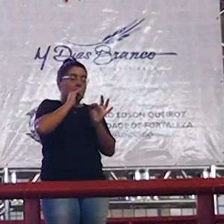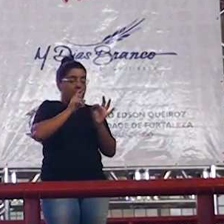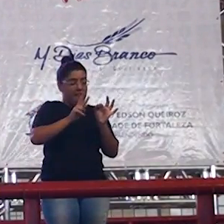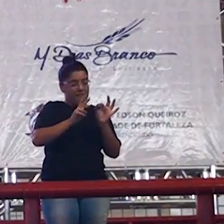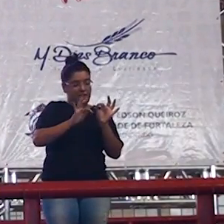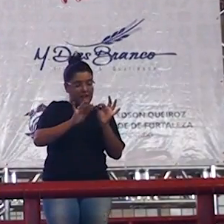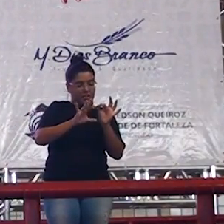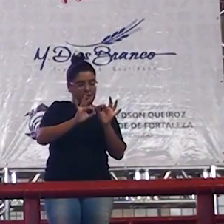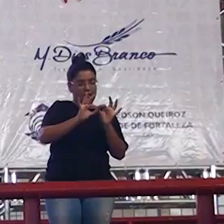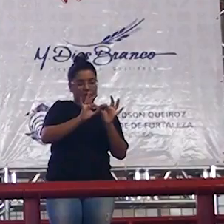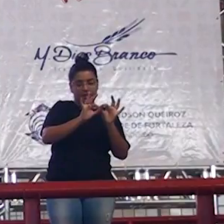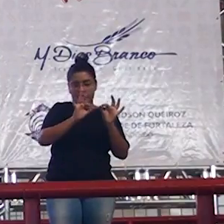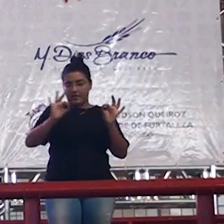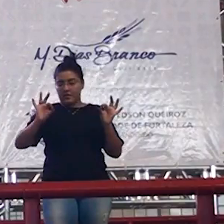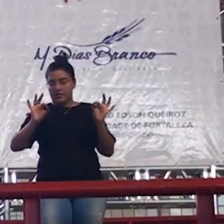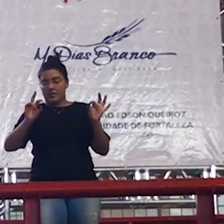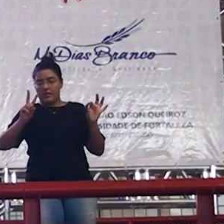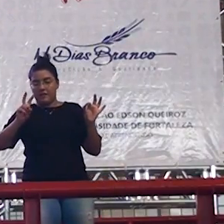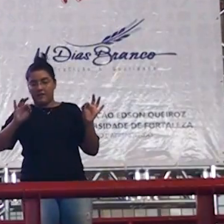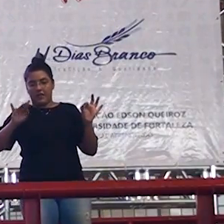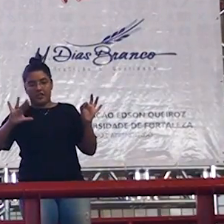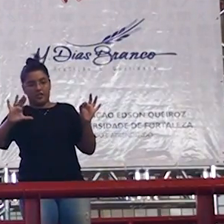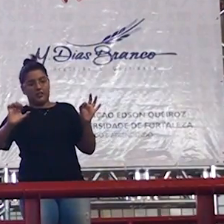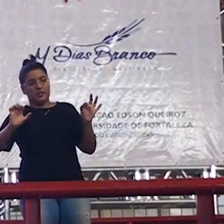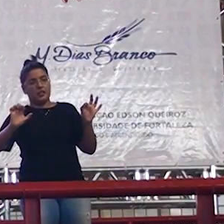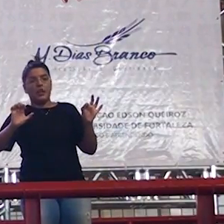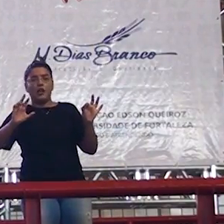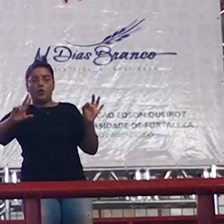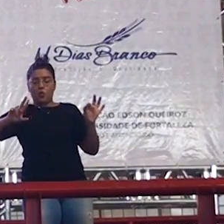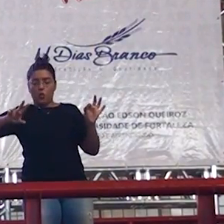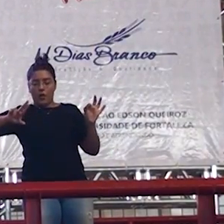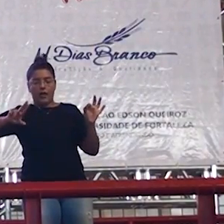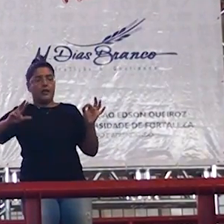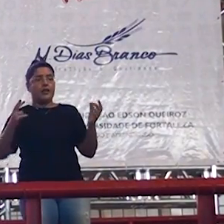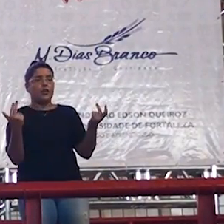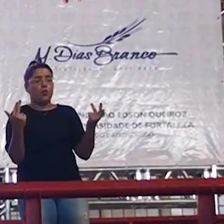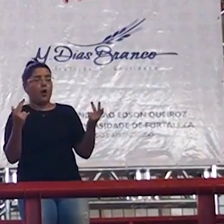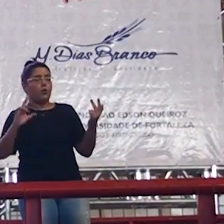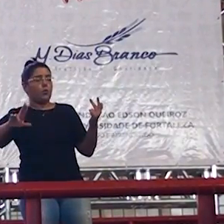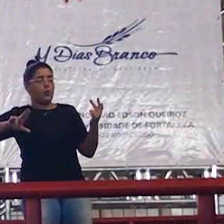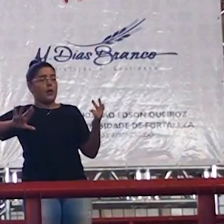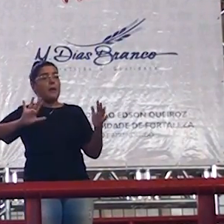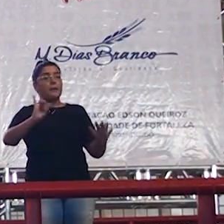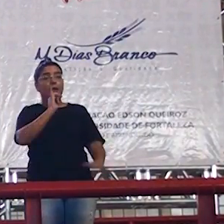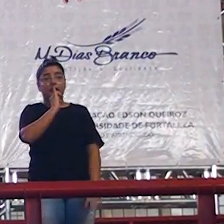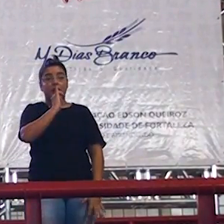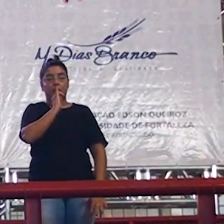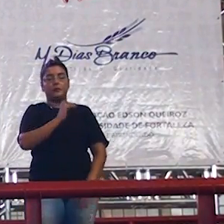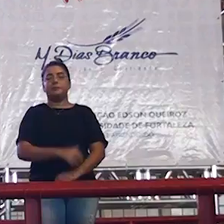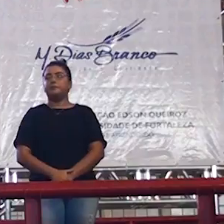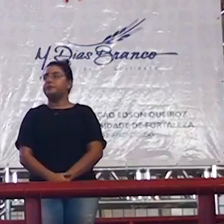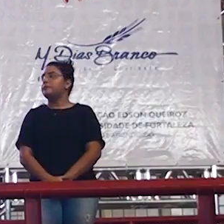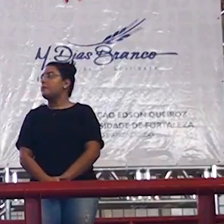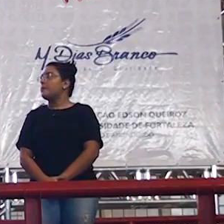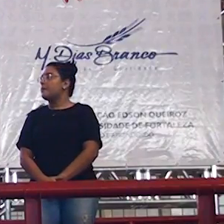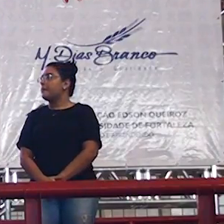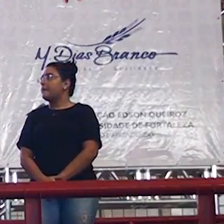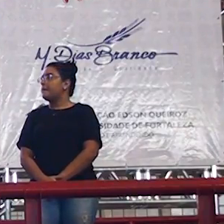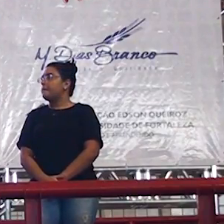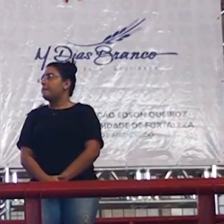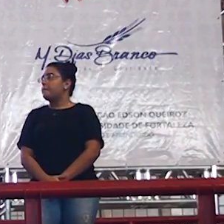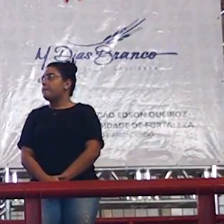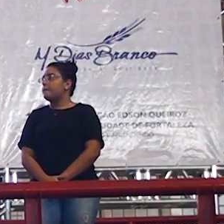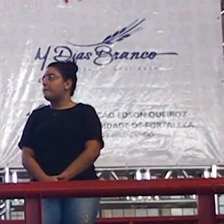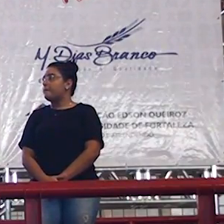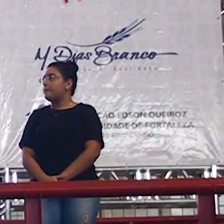vértice a outro não consecutivo. Ou seja, você une um